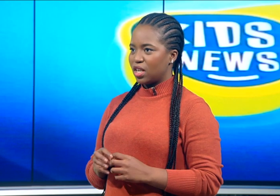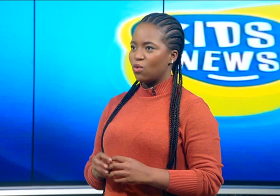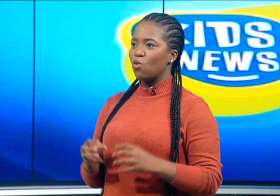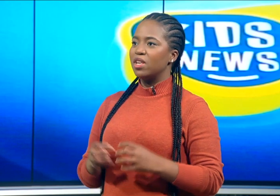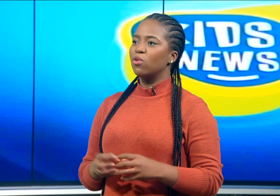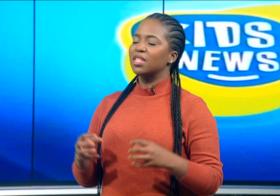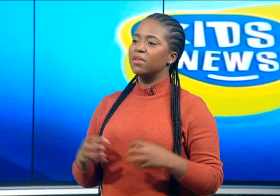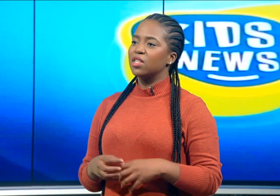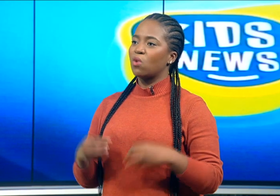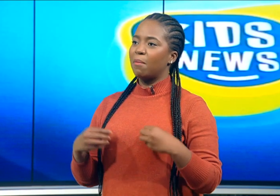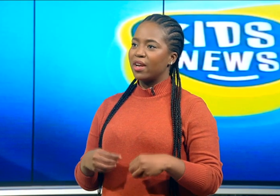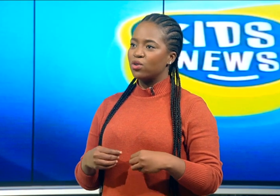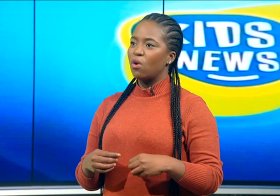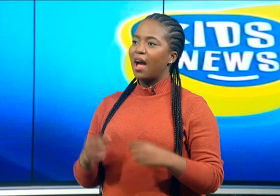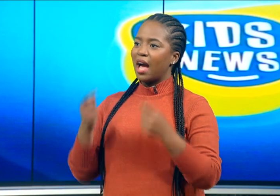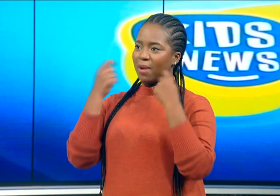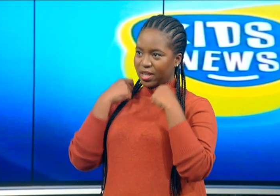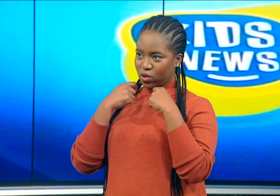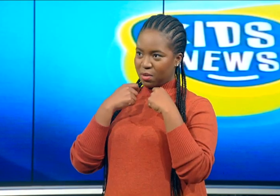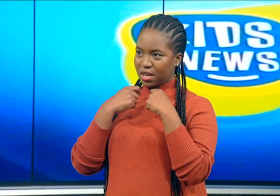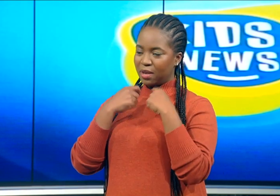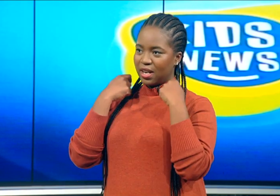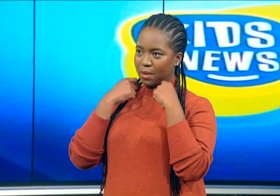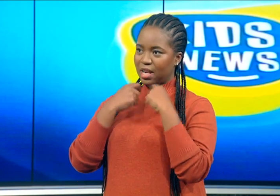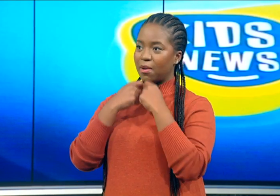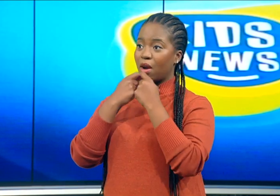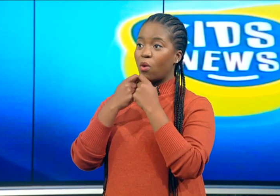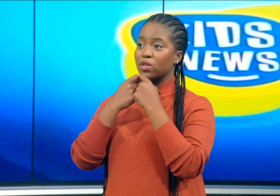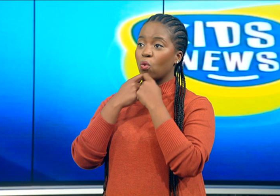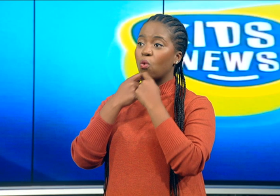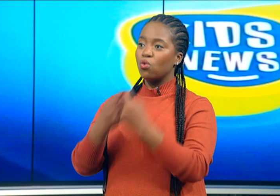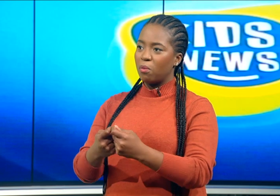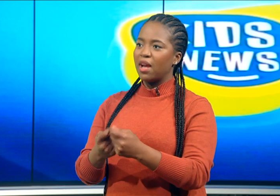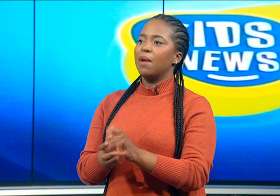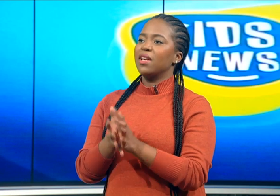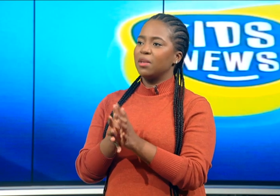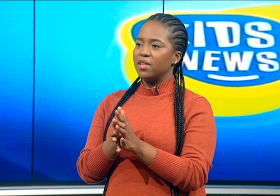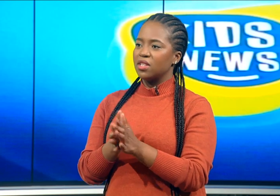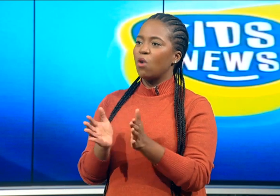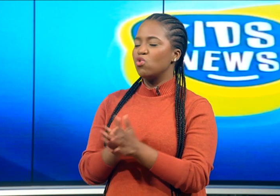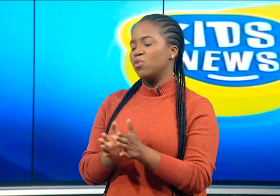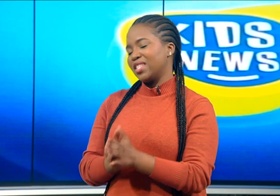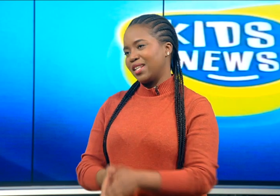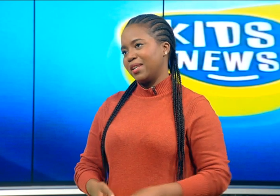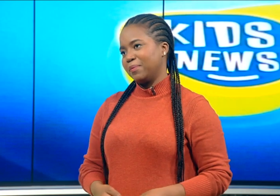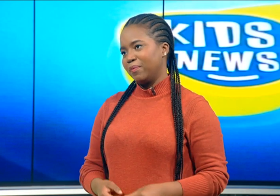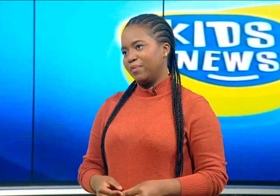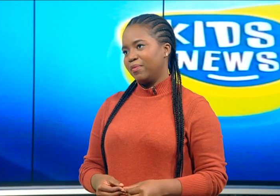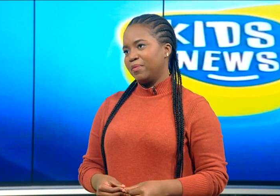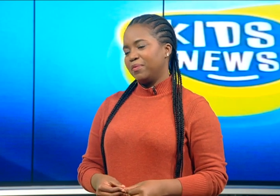kanjalo ulimi osebenziswa abantu abangezwe emadlebeni abangakwazi ukukhuluma basebenzisa ulimi lwezandla.